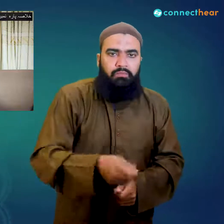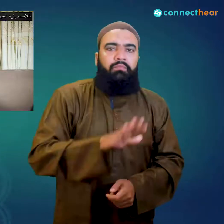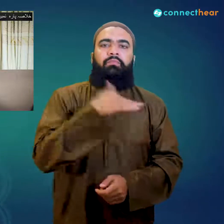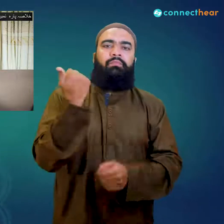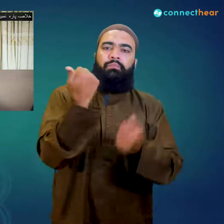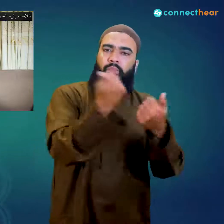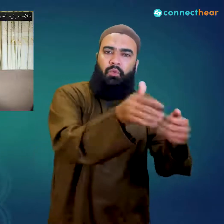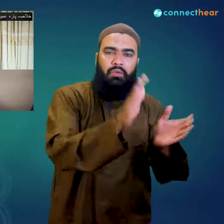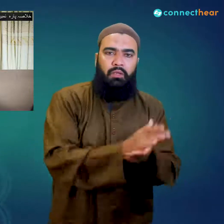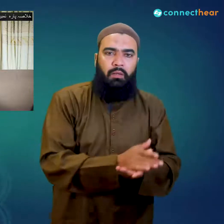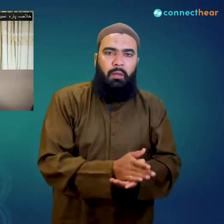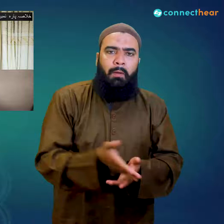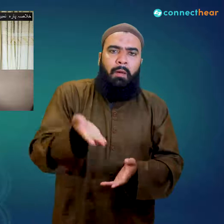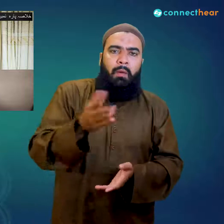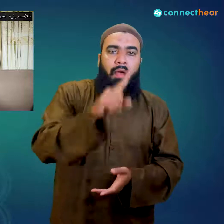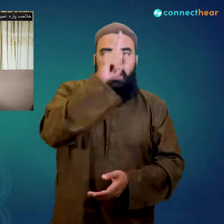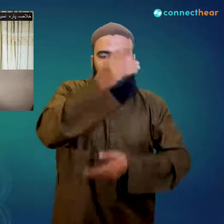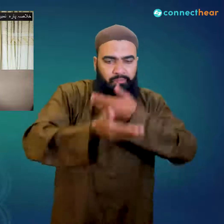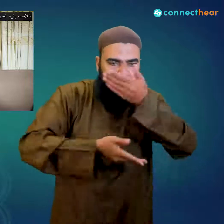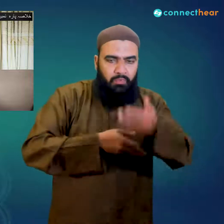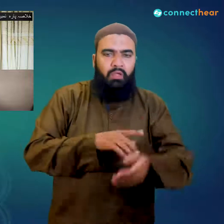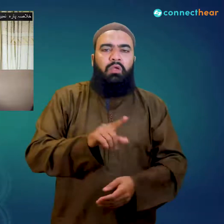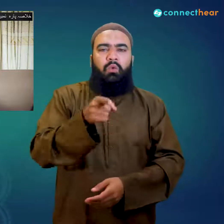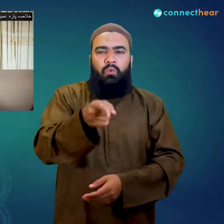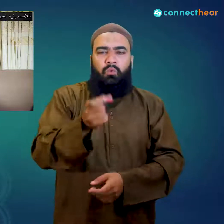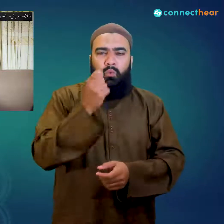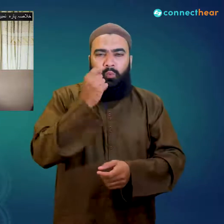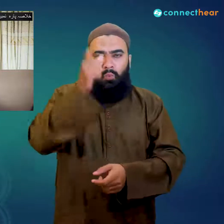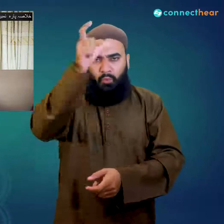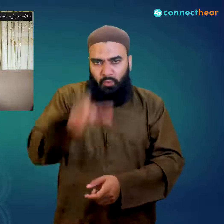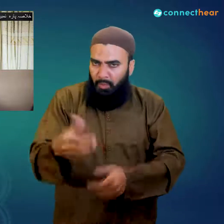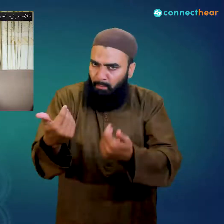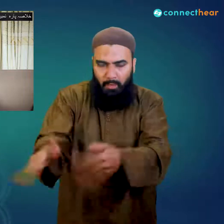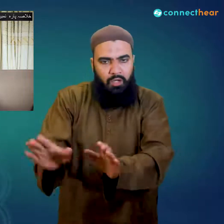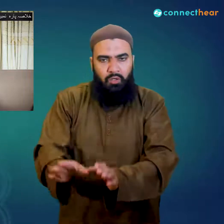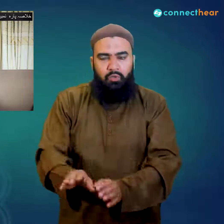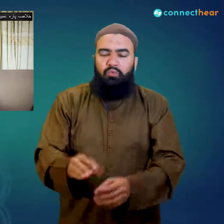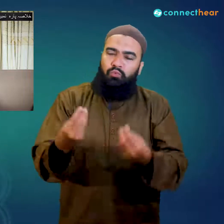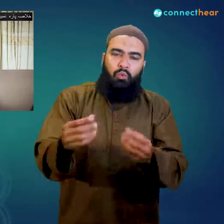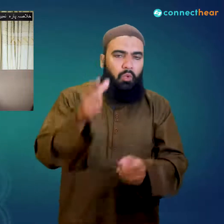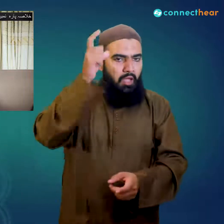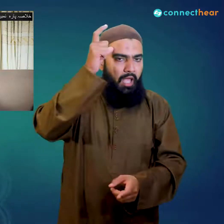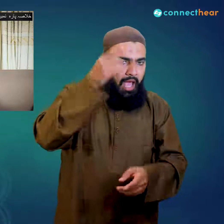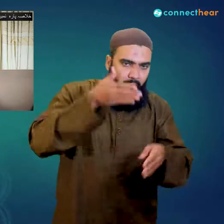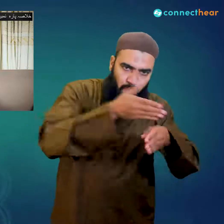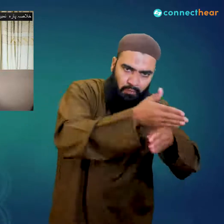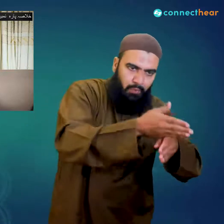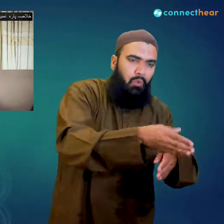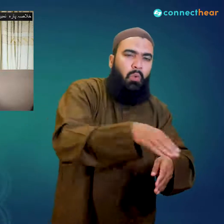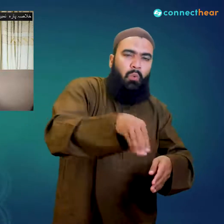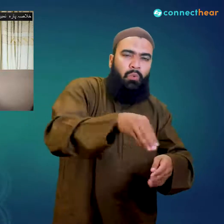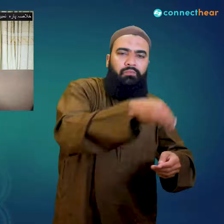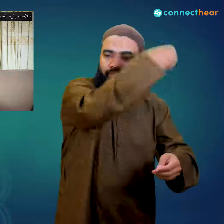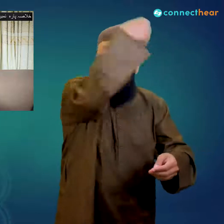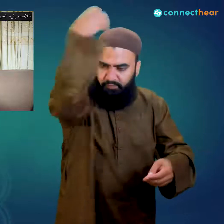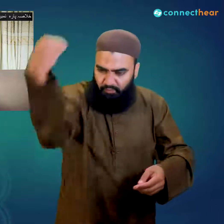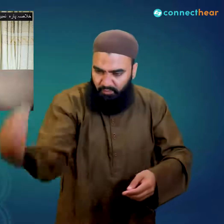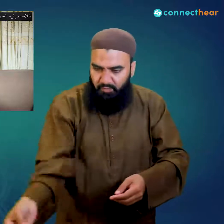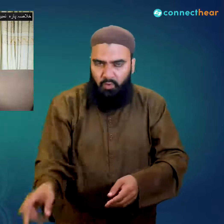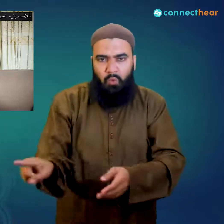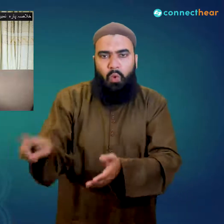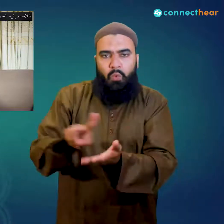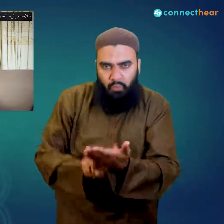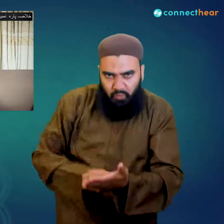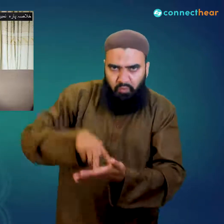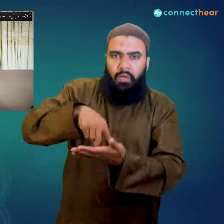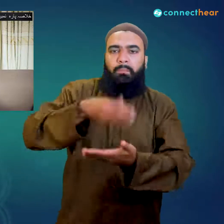ایک گائے کو ذبح کیا جائے اور پھر مقتول کے جسم سے اس گائے کے گوشت کا ٹکڑا لگایا جائے